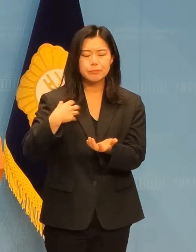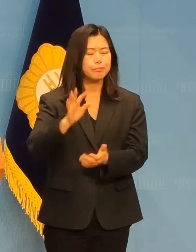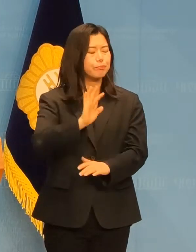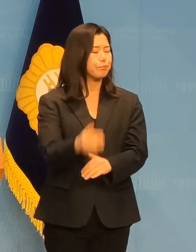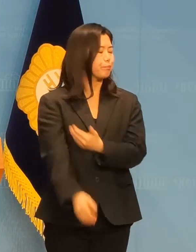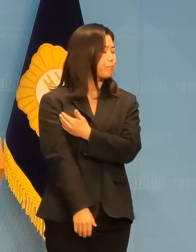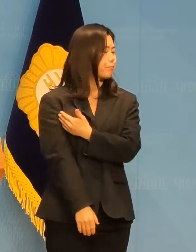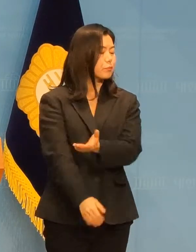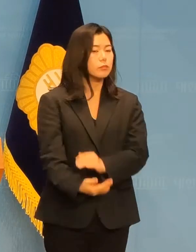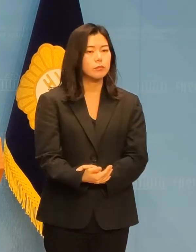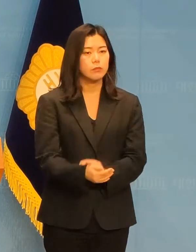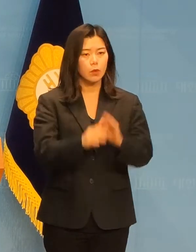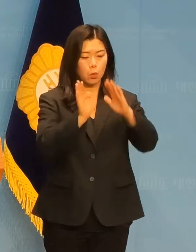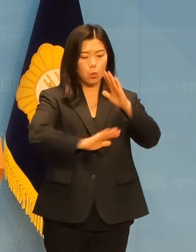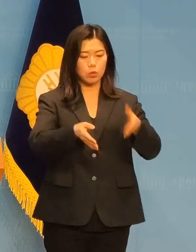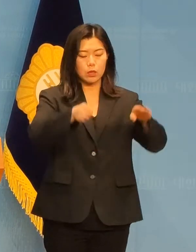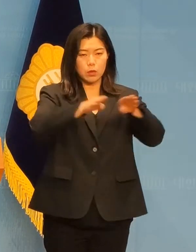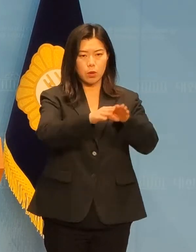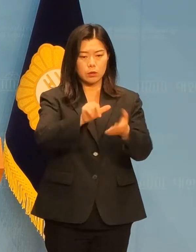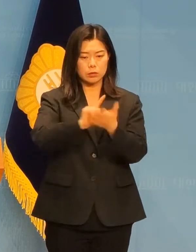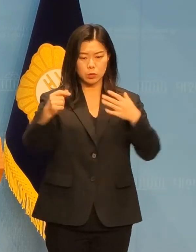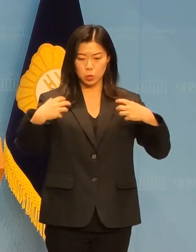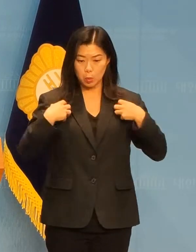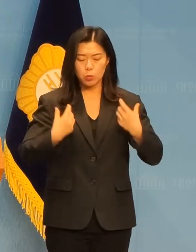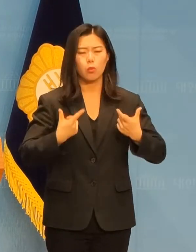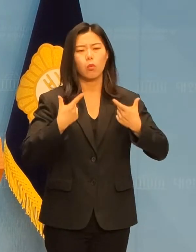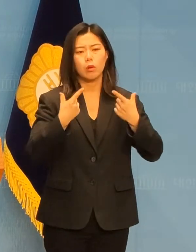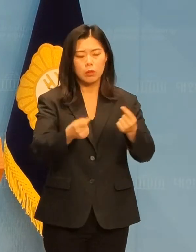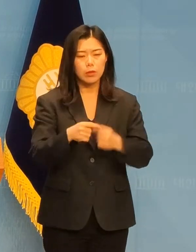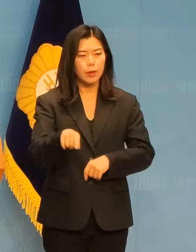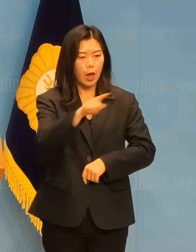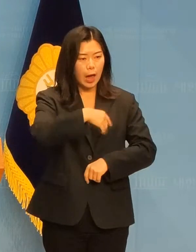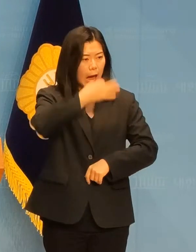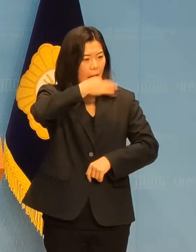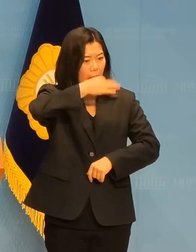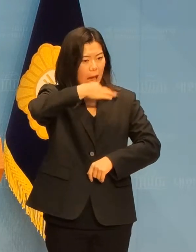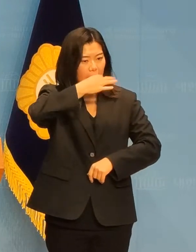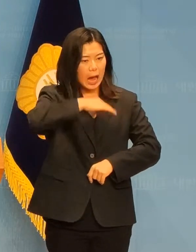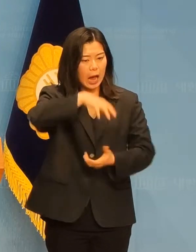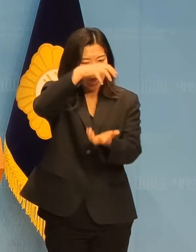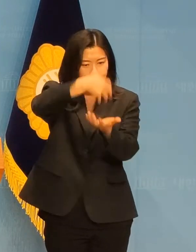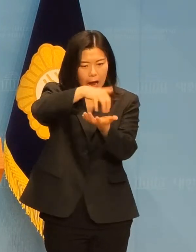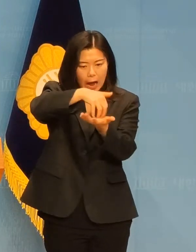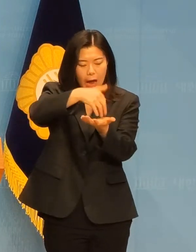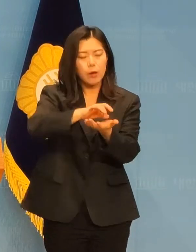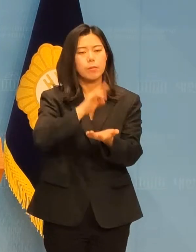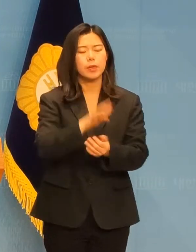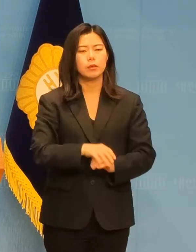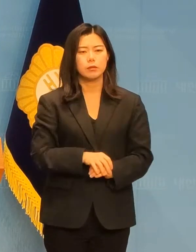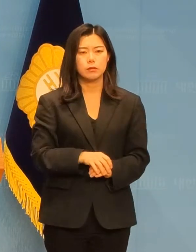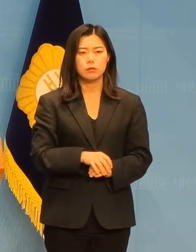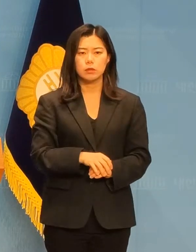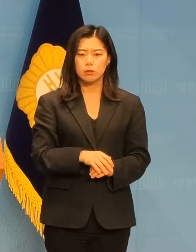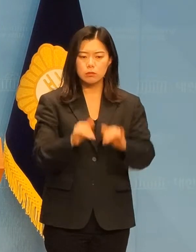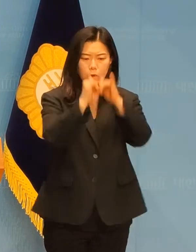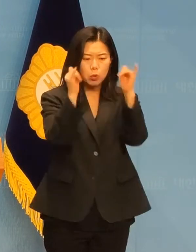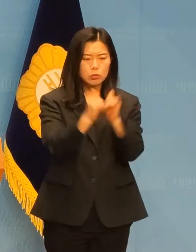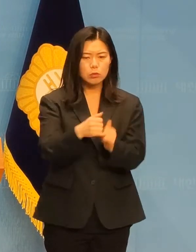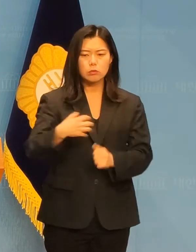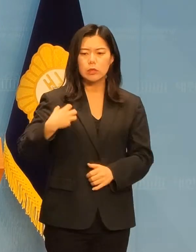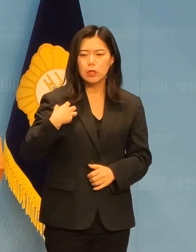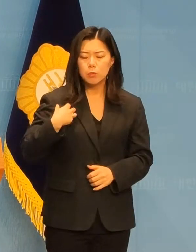않았습니다. 공공기관과 지방정부마저 양적 성과지표와 숫자에만 매달린다면 사회적 책임은